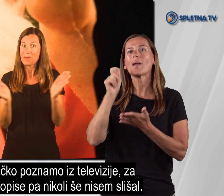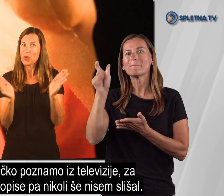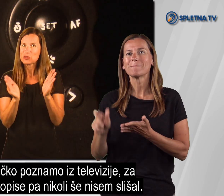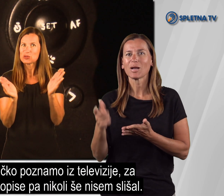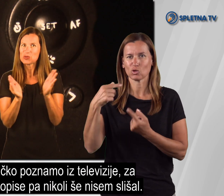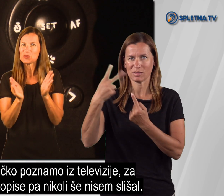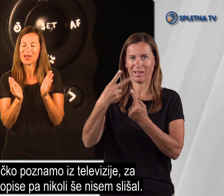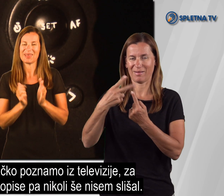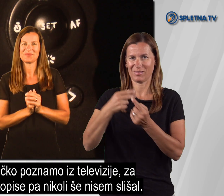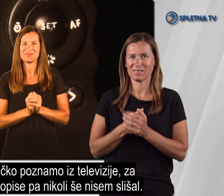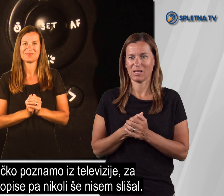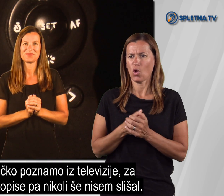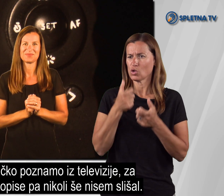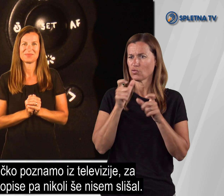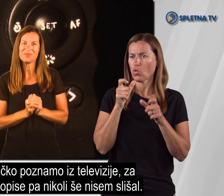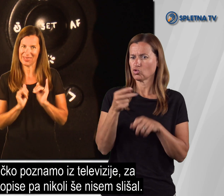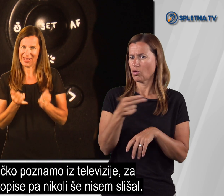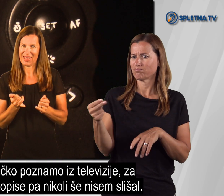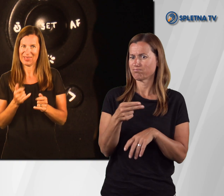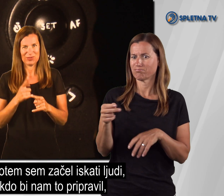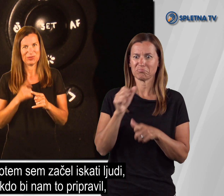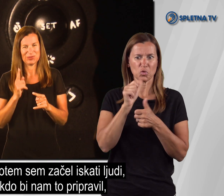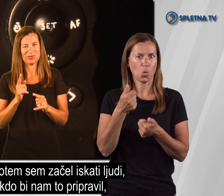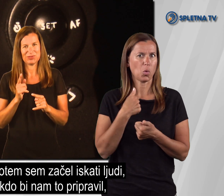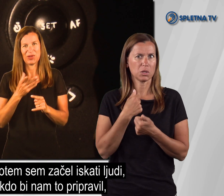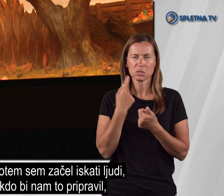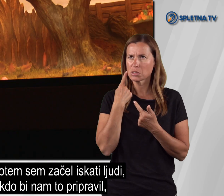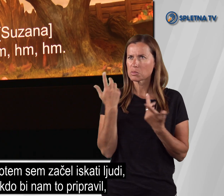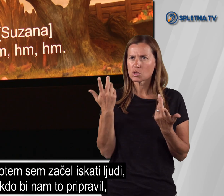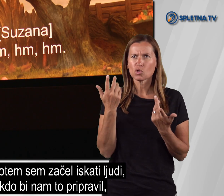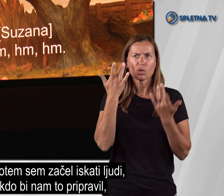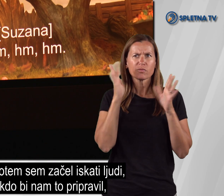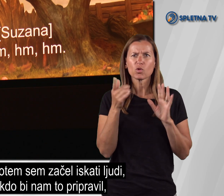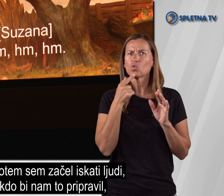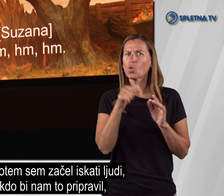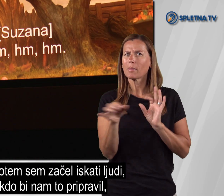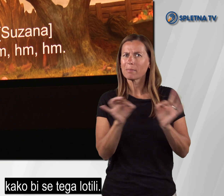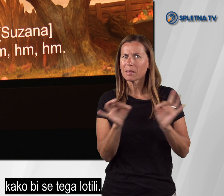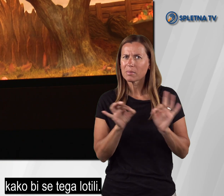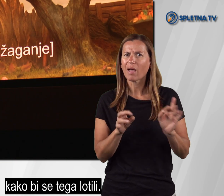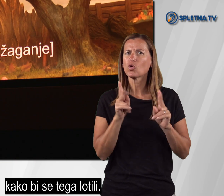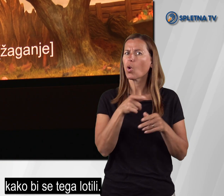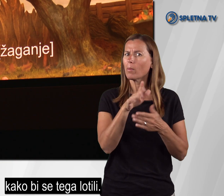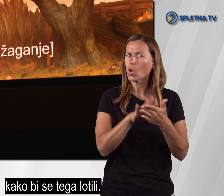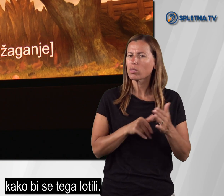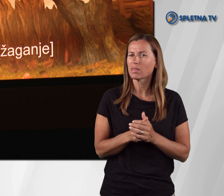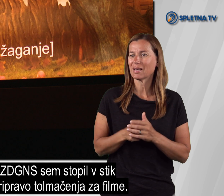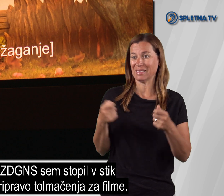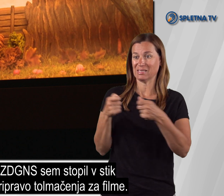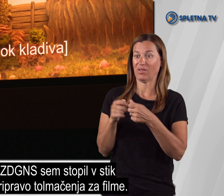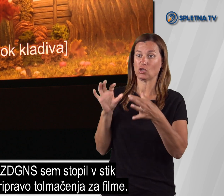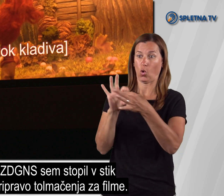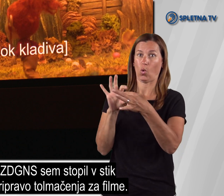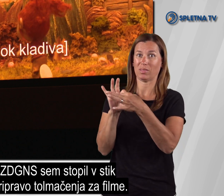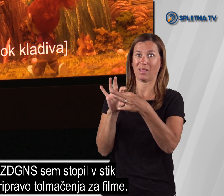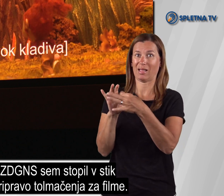televizije. Zvočne opise pa nikoli še nisem slišal in potem sem začel iskati ljudi, kdo bi nam to pripravil, kako bi se tega lotili. Z zvezo sem stopil v kontakt